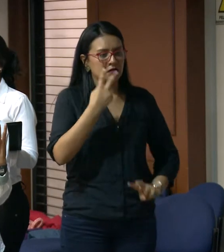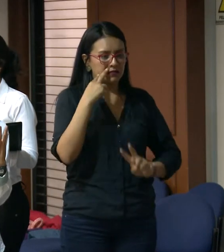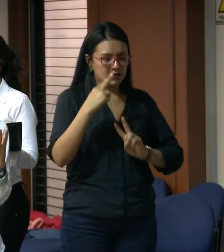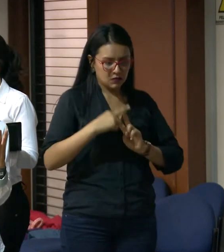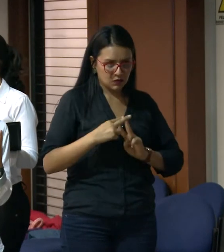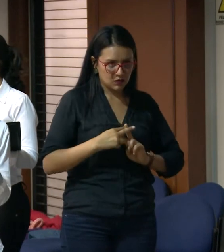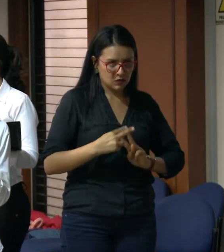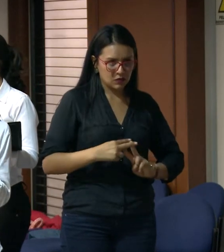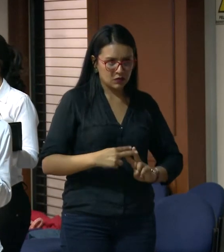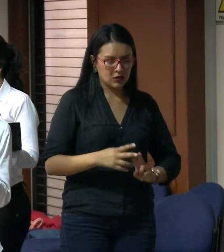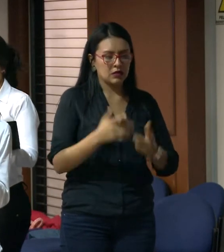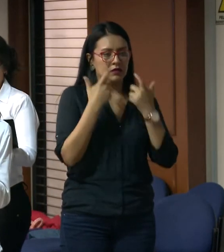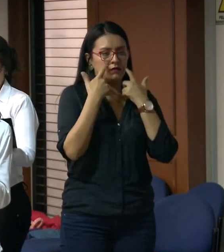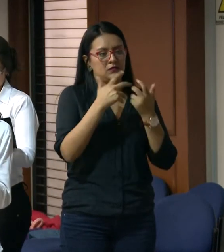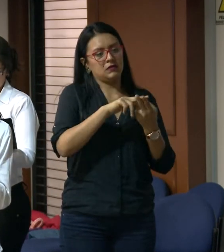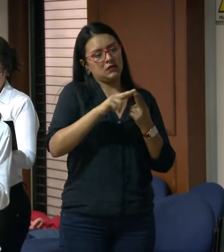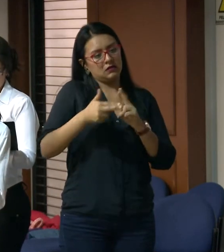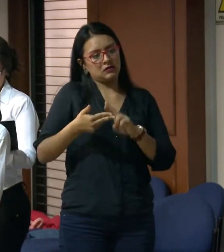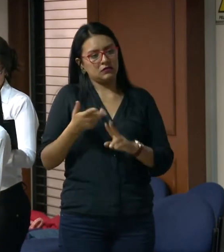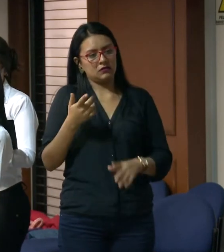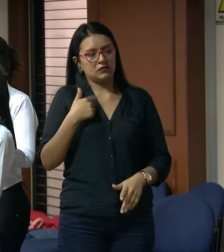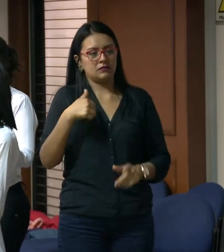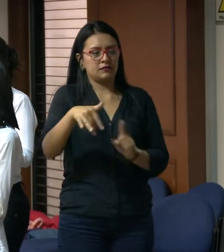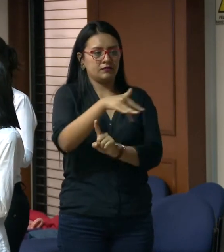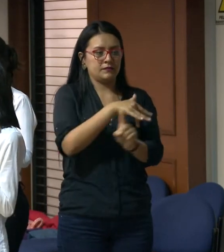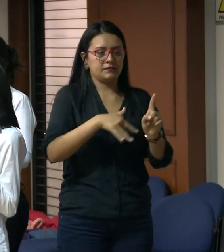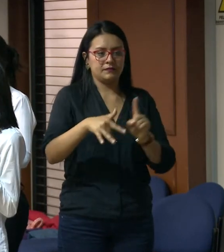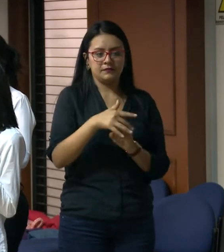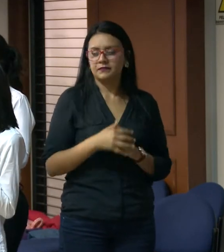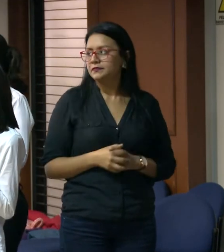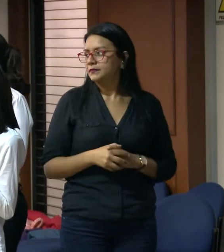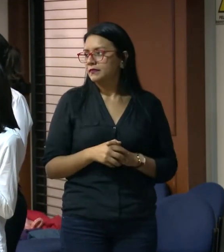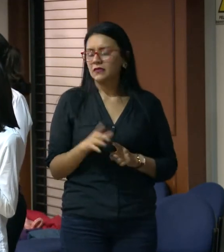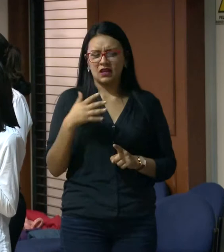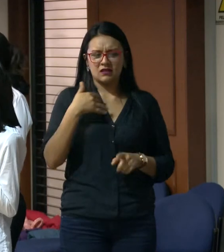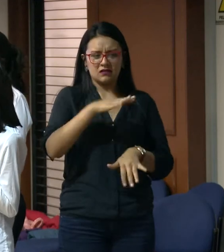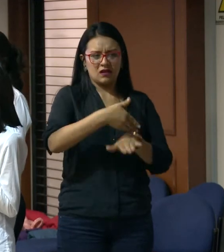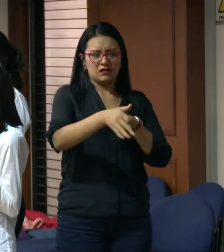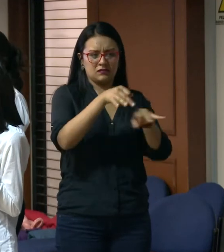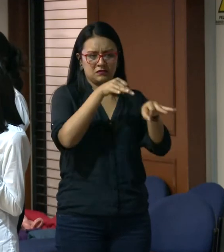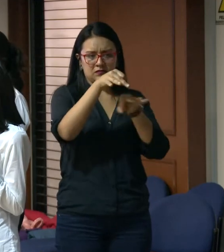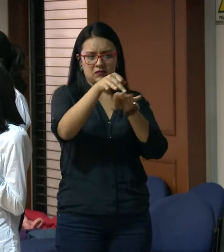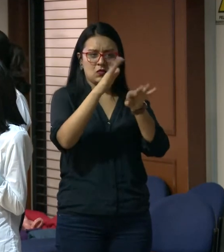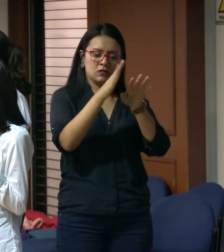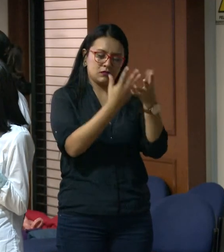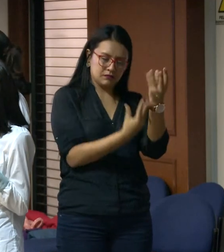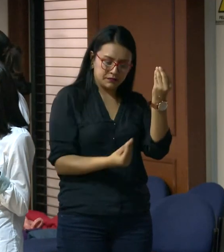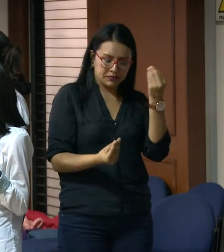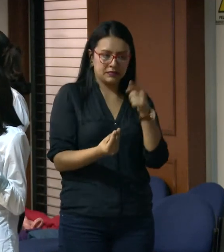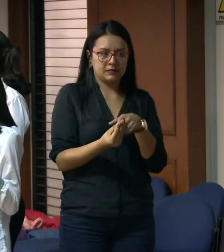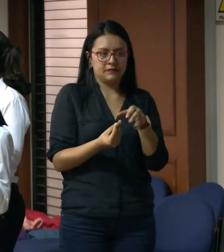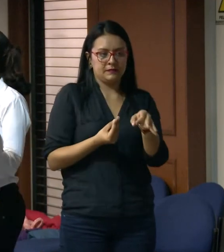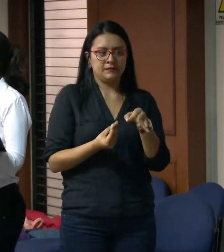y posteriormente relacionarse con el entorno. Ya les vamos a explicar la siguiente categoría.